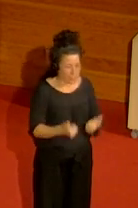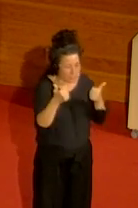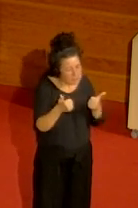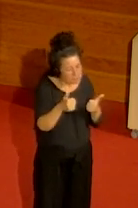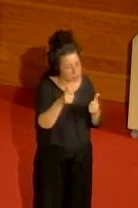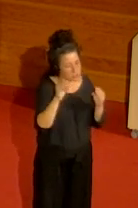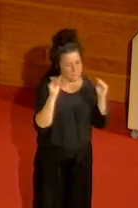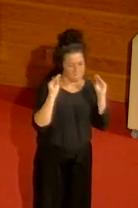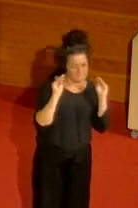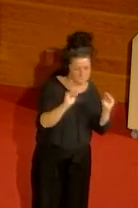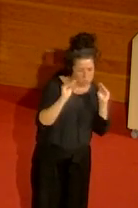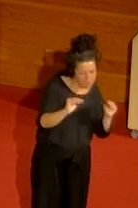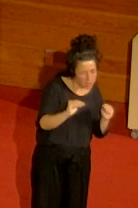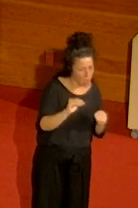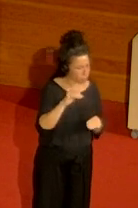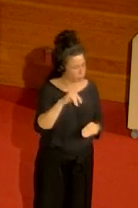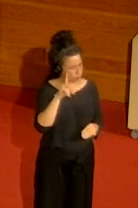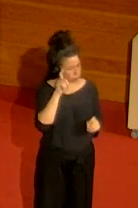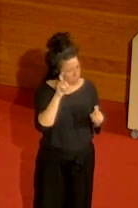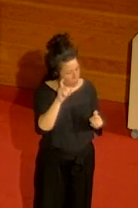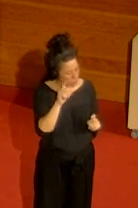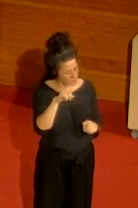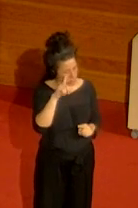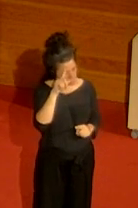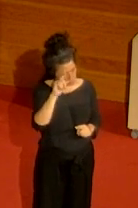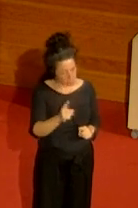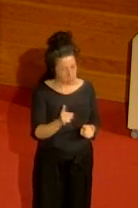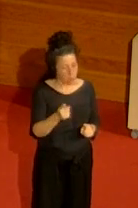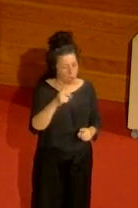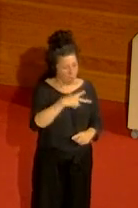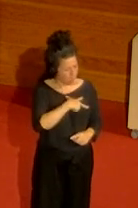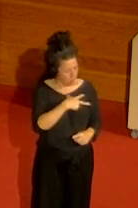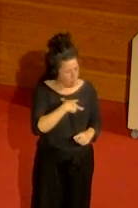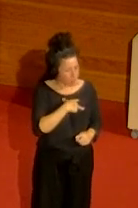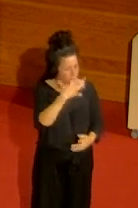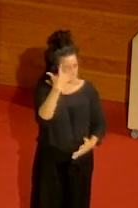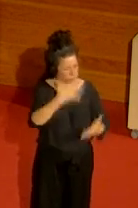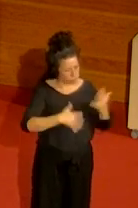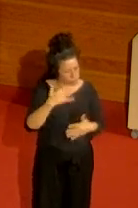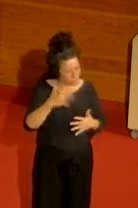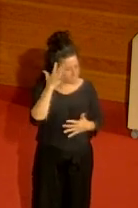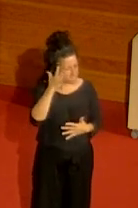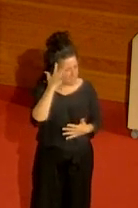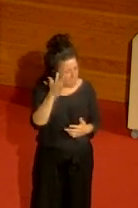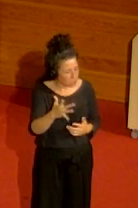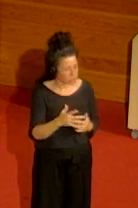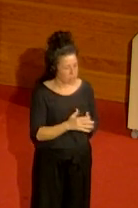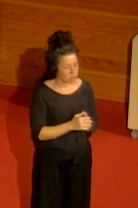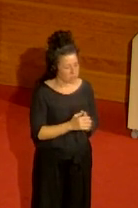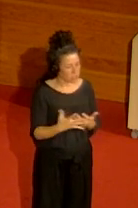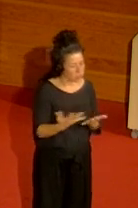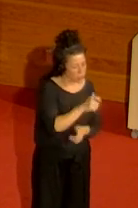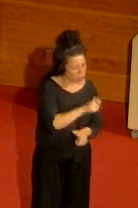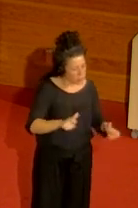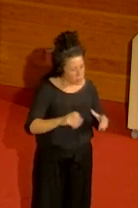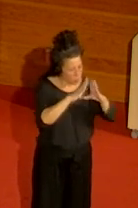educada venían abogados llegaron abogados contables filósofos gente con estudios